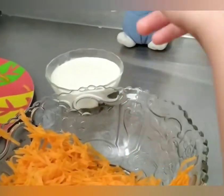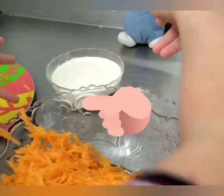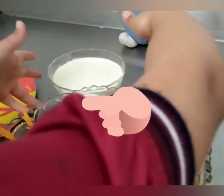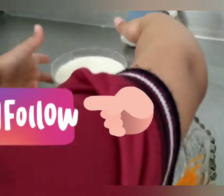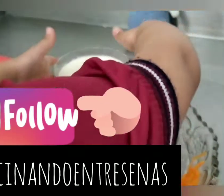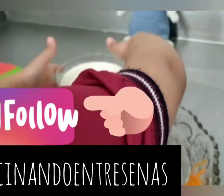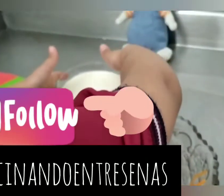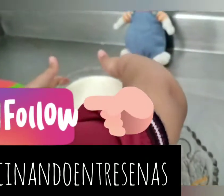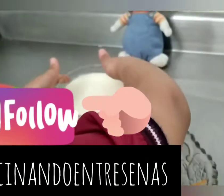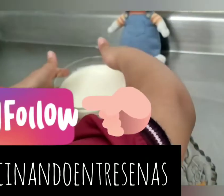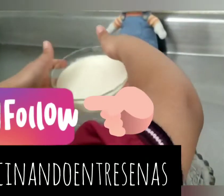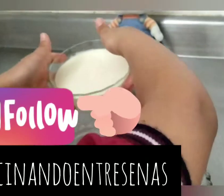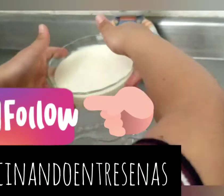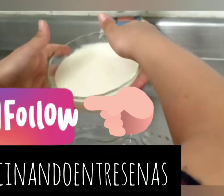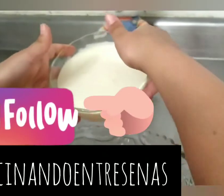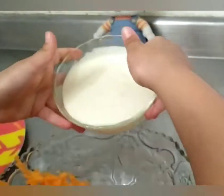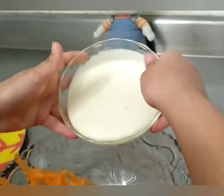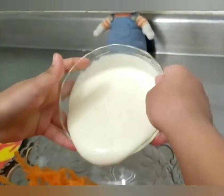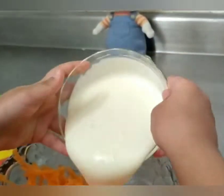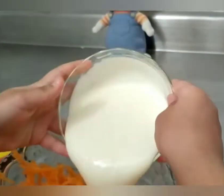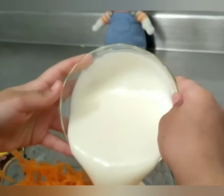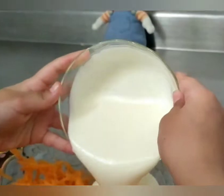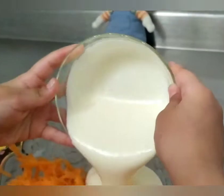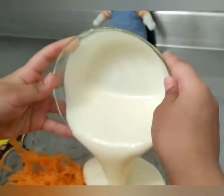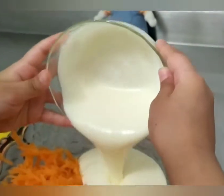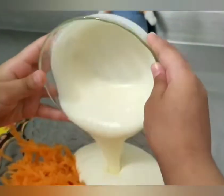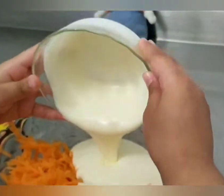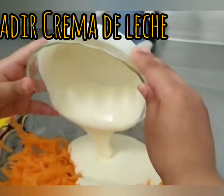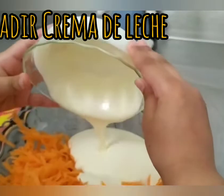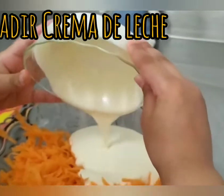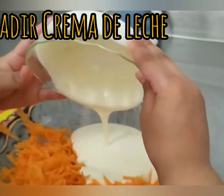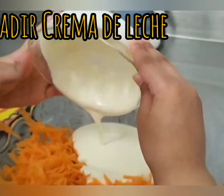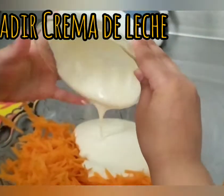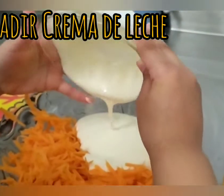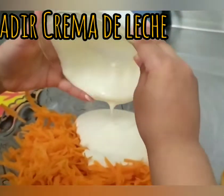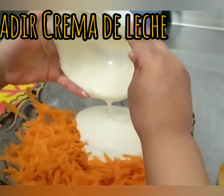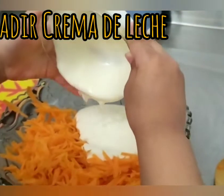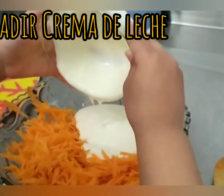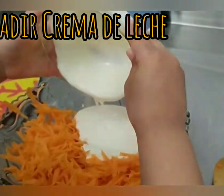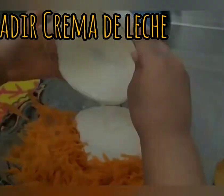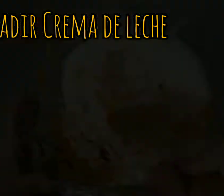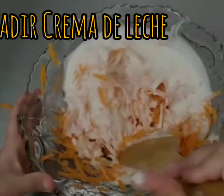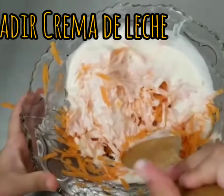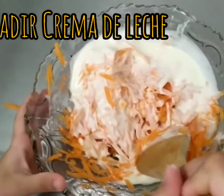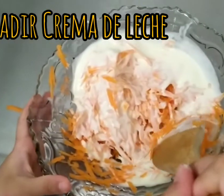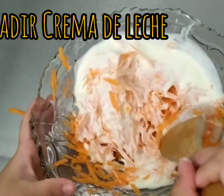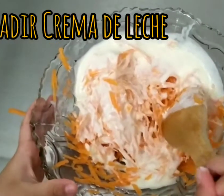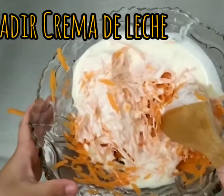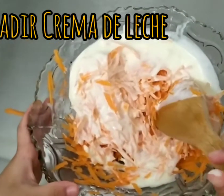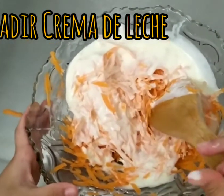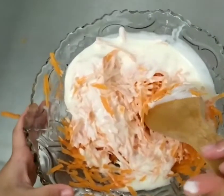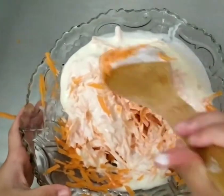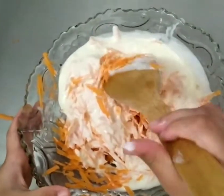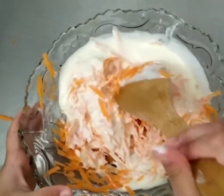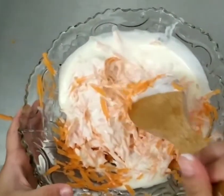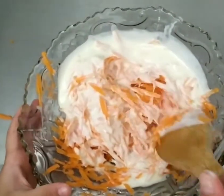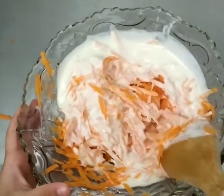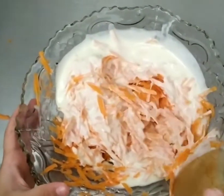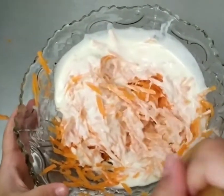mezcla bien todos los